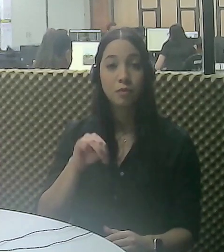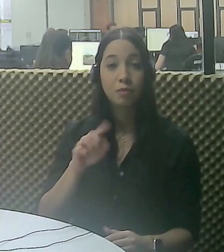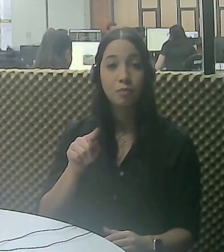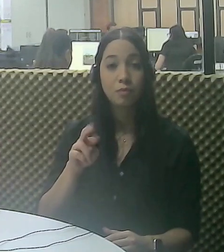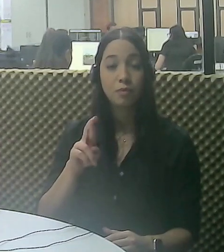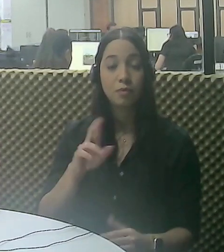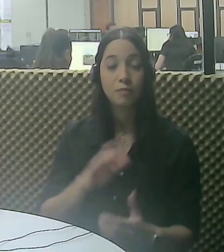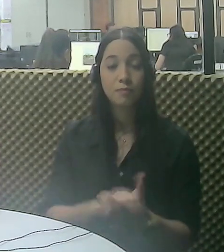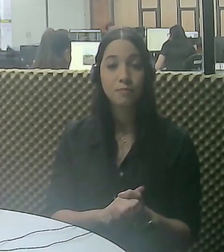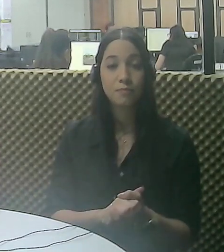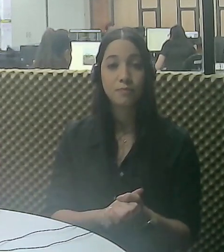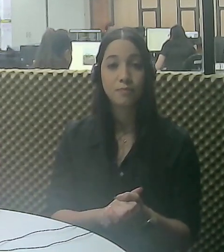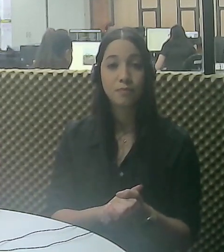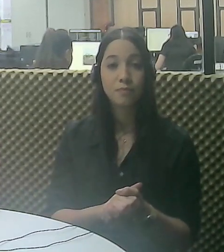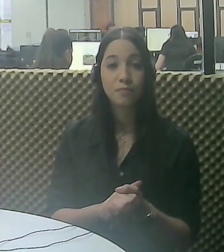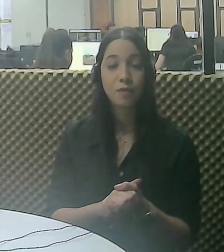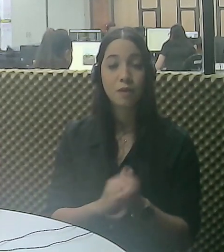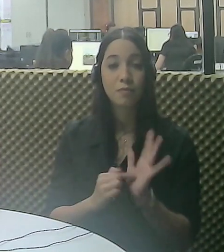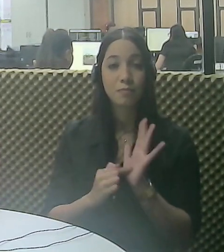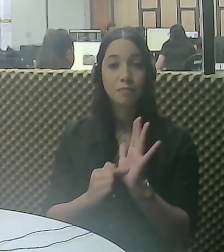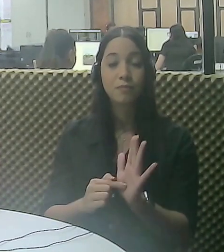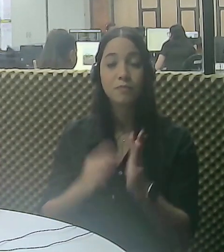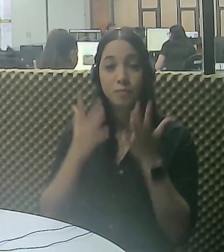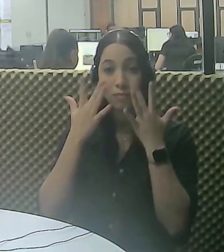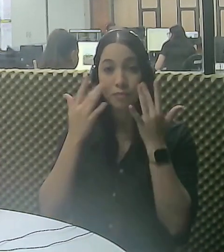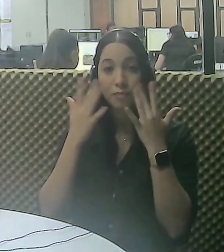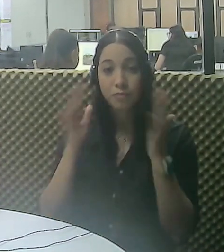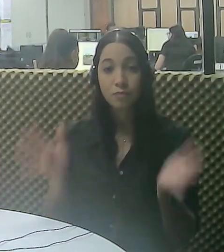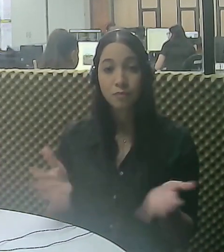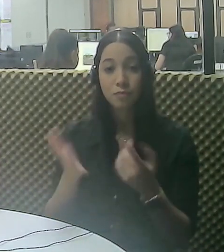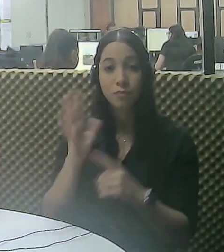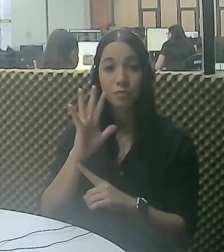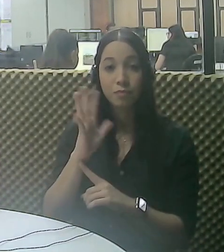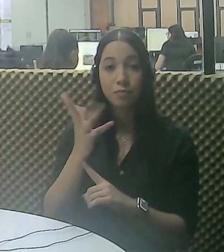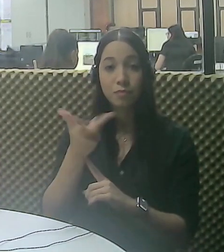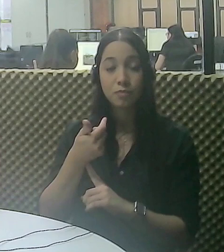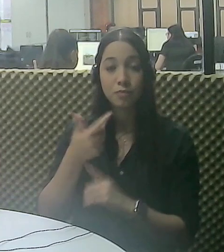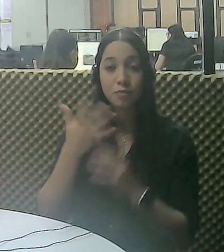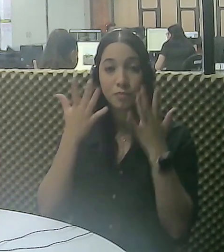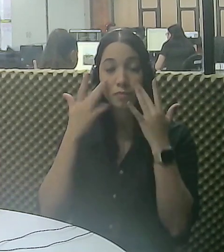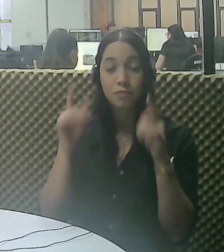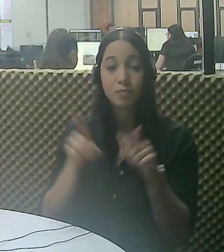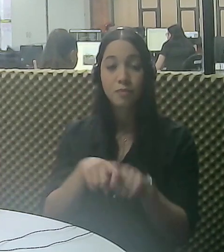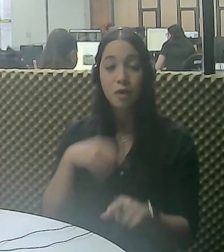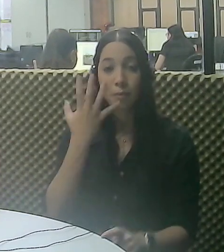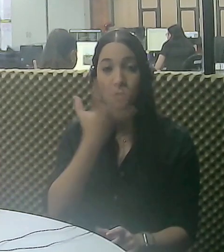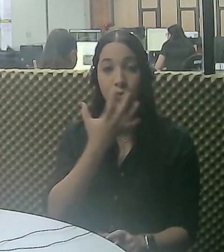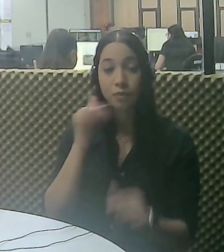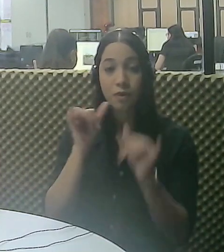prosas.com.br. O Boca de Sena visa fomentar as artes cênicas e musicais,